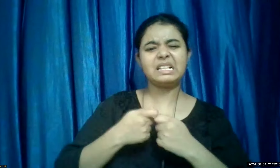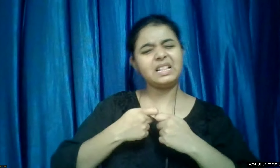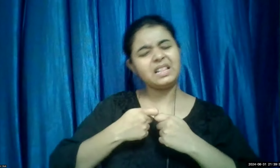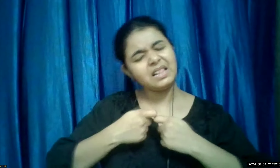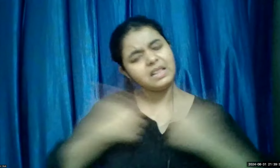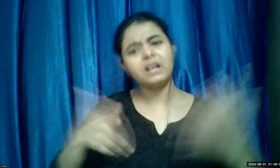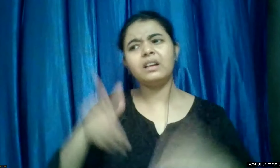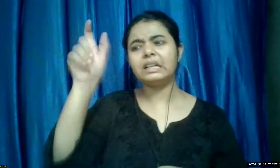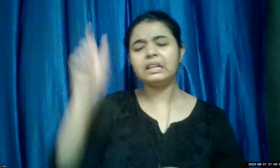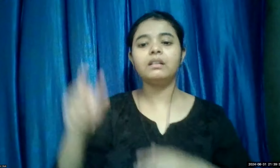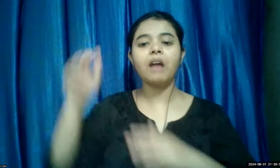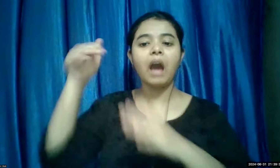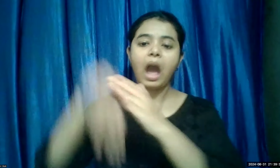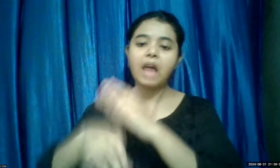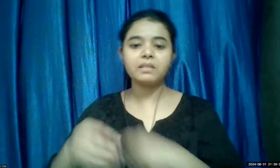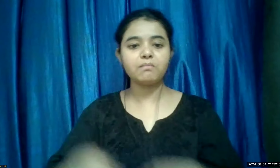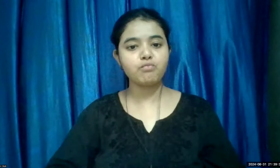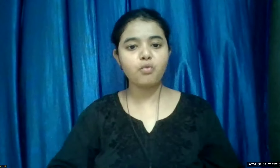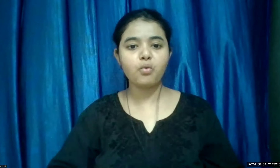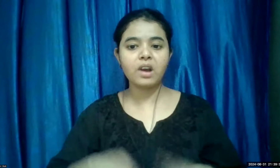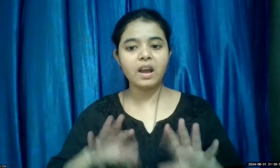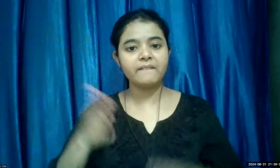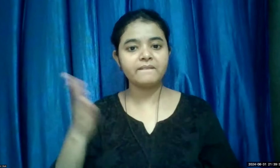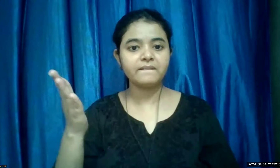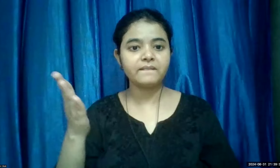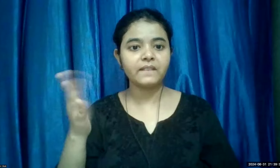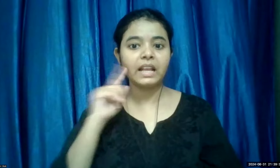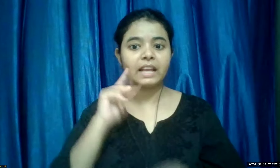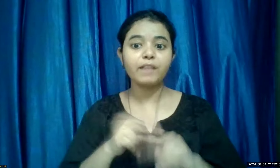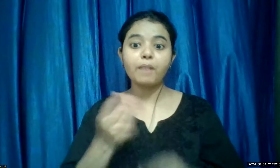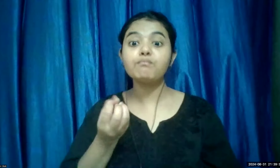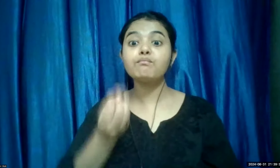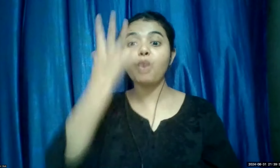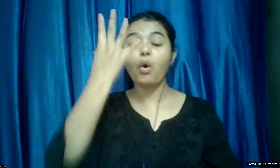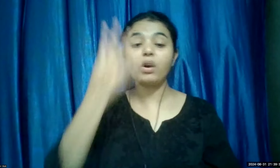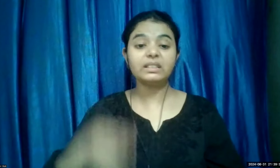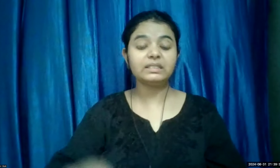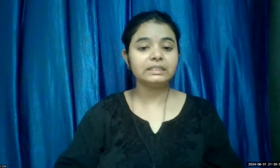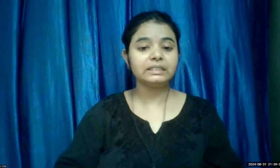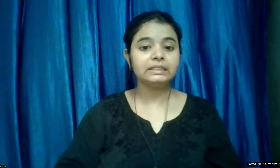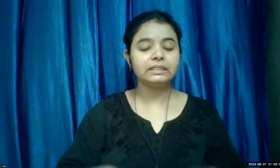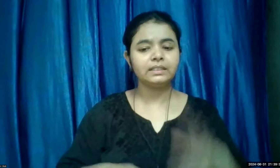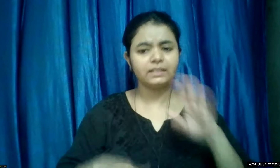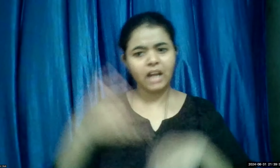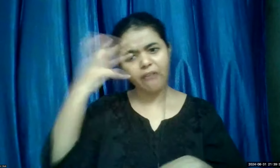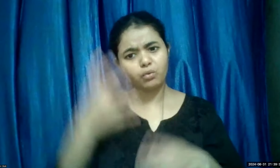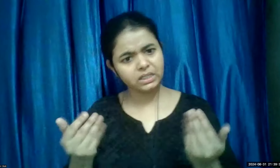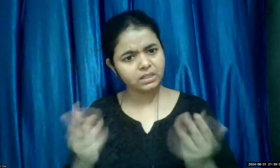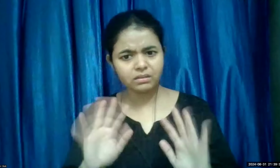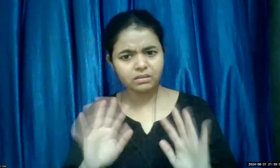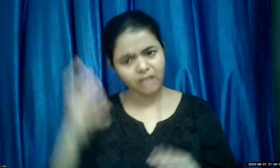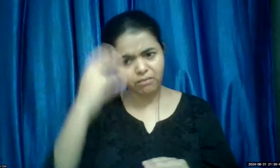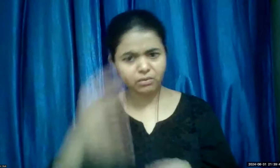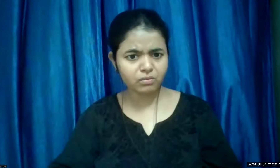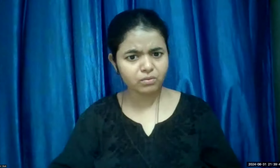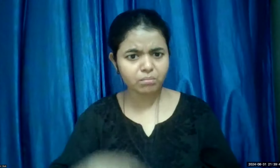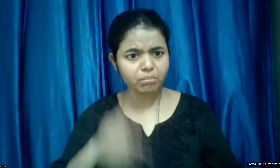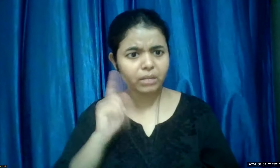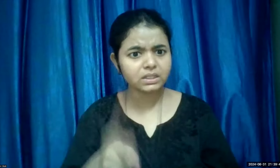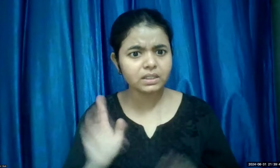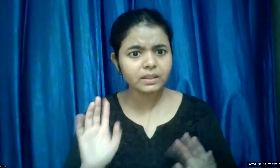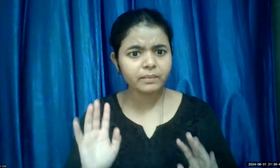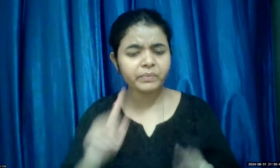उसको भी बेचारे को भूख लगती है। अगर सुबह खाना खा लेगा तो दोपहर में फिर भूख लगेगी, और भूख लगे और